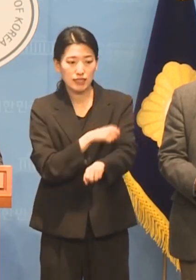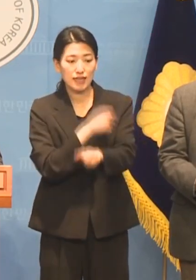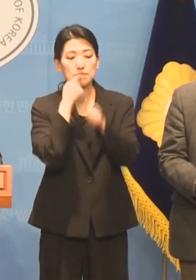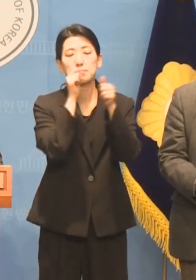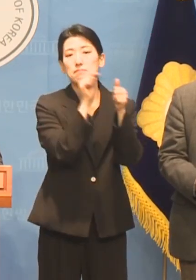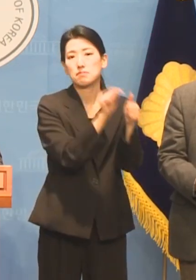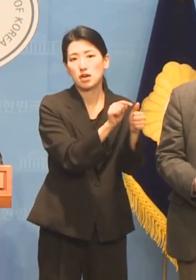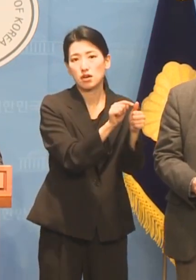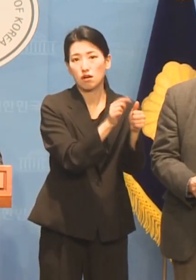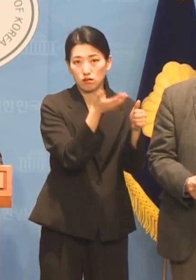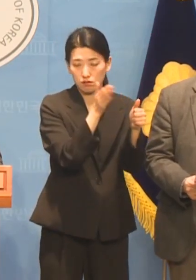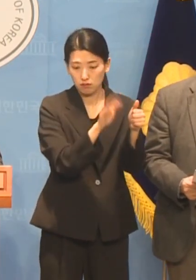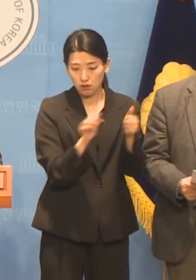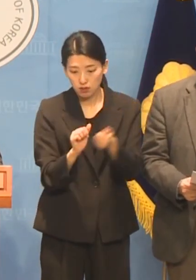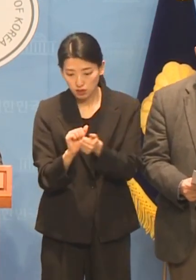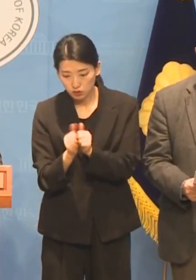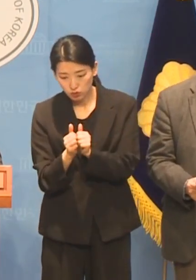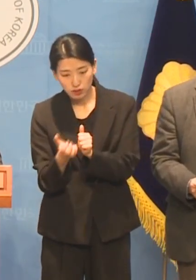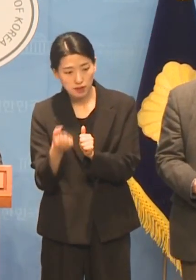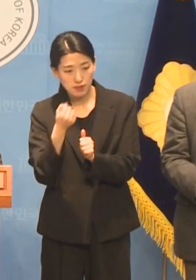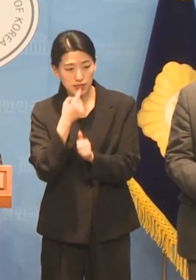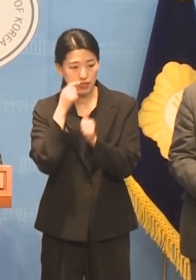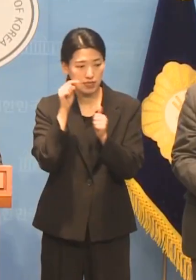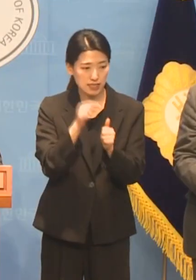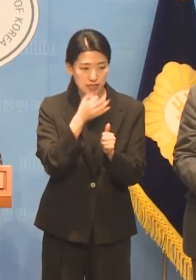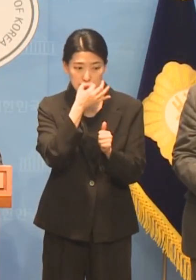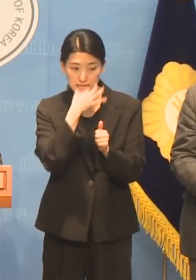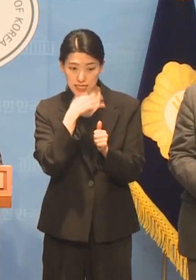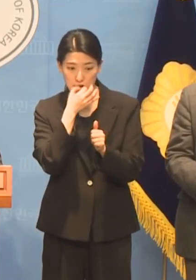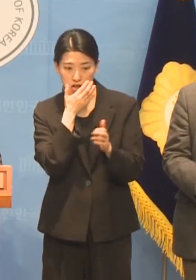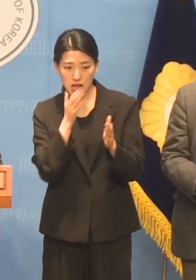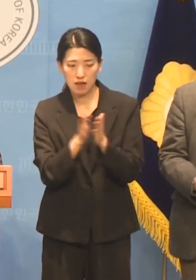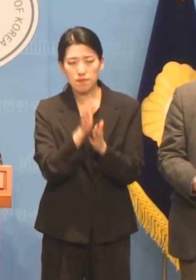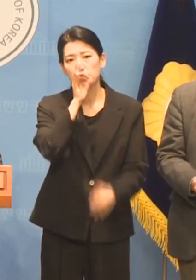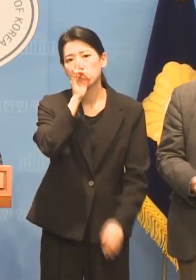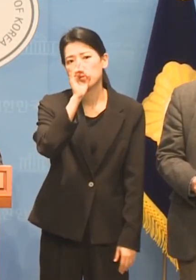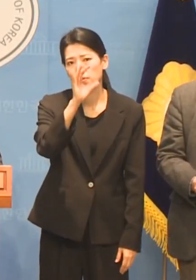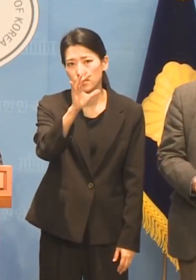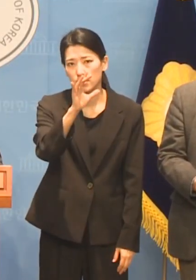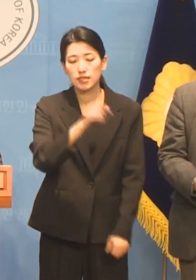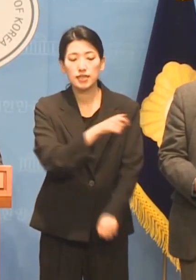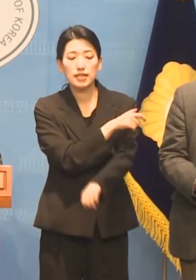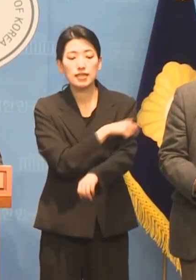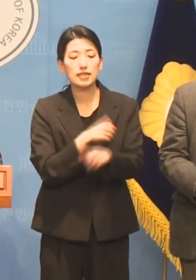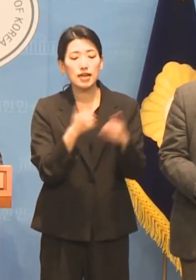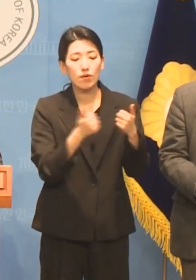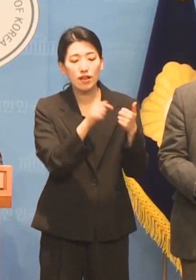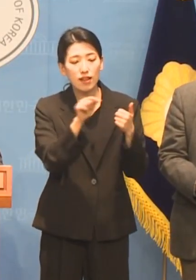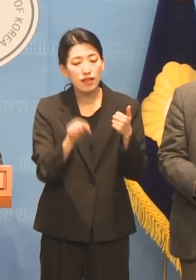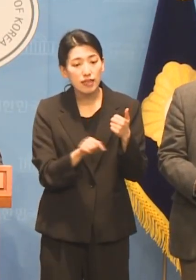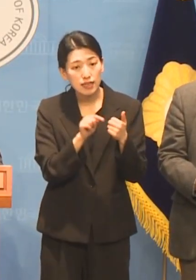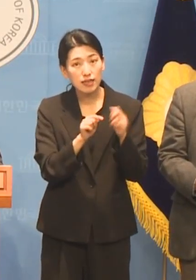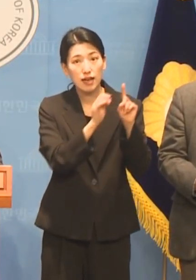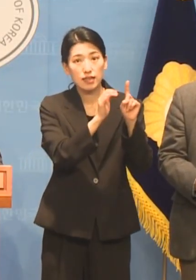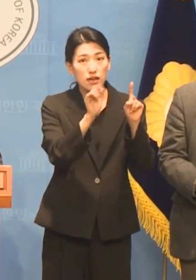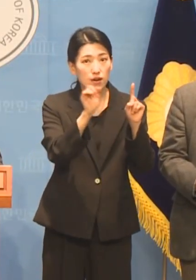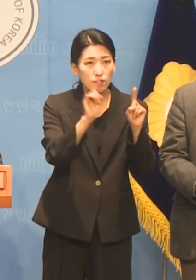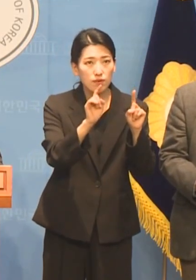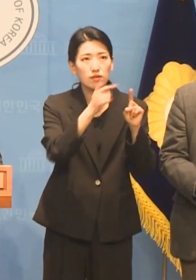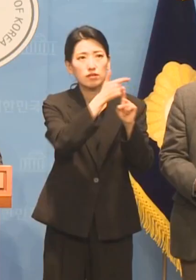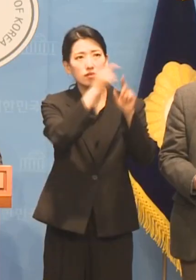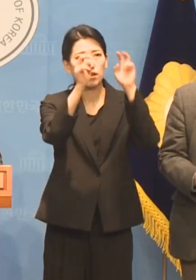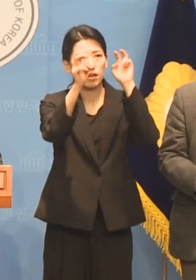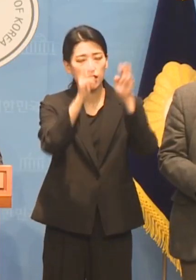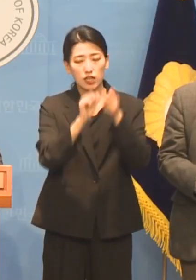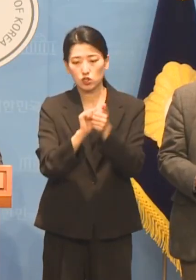선임해준 주주그룹의 지시를 따르거나 이익을 대변해서는 안 되며 이사회 구성원의 한 사람으로서 회사와 전체 주주의